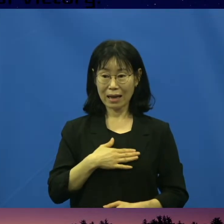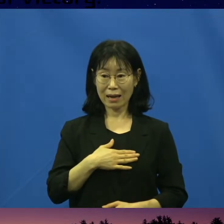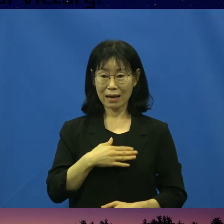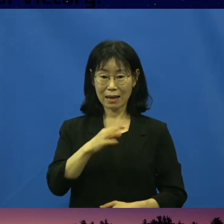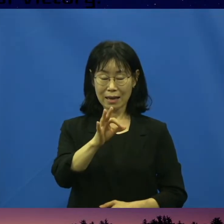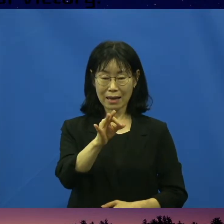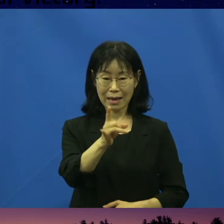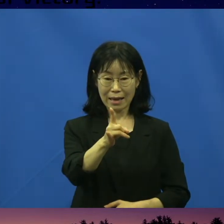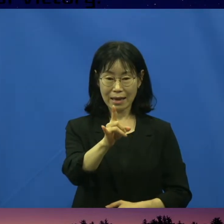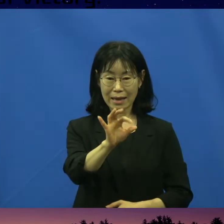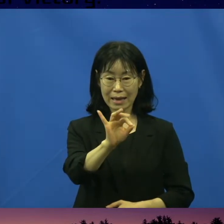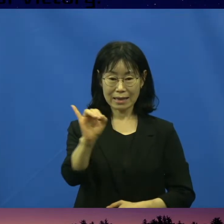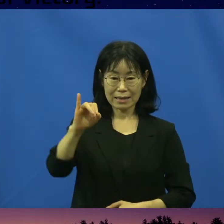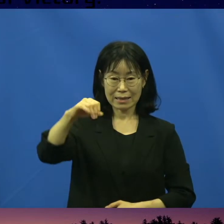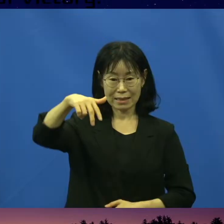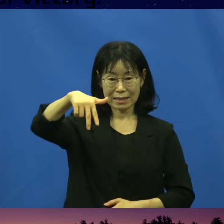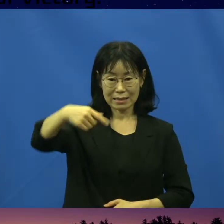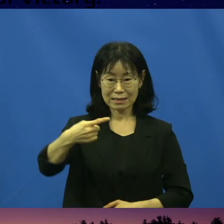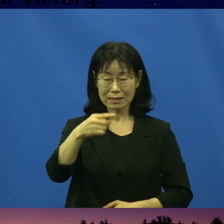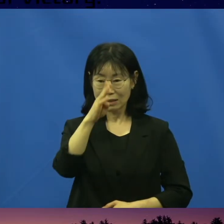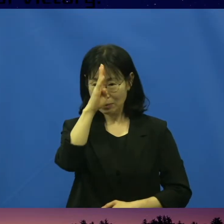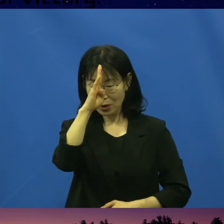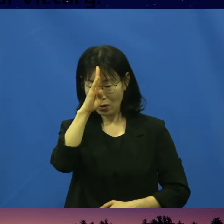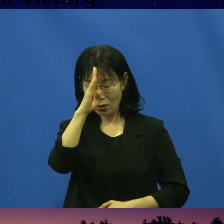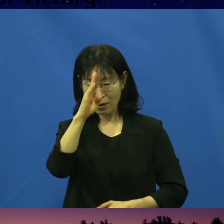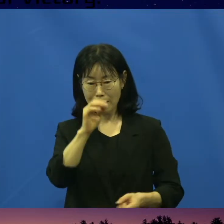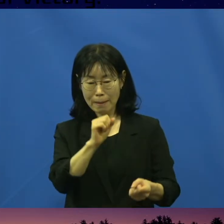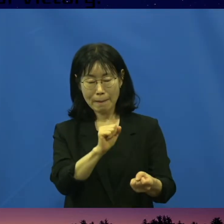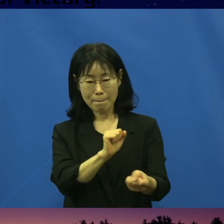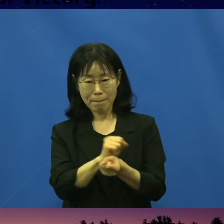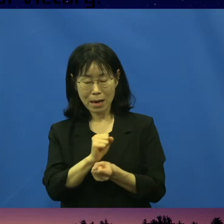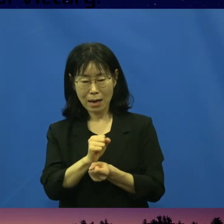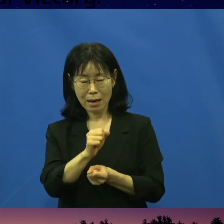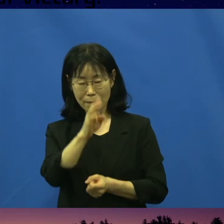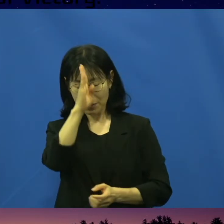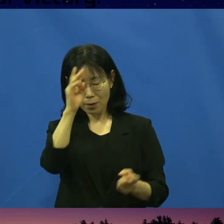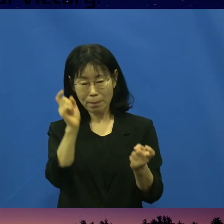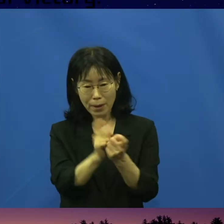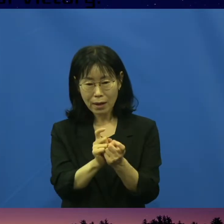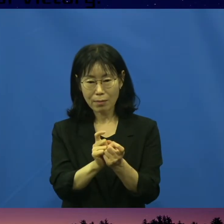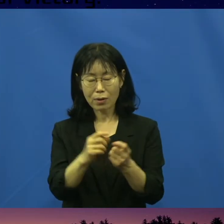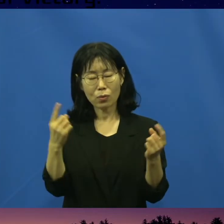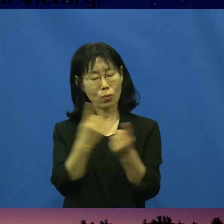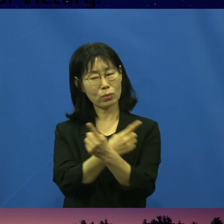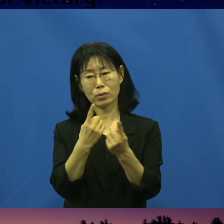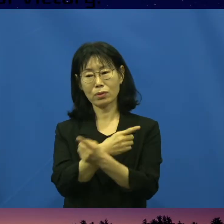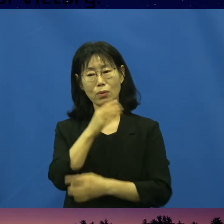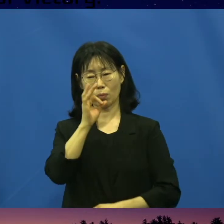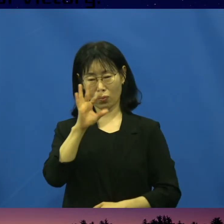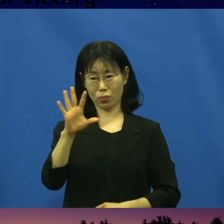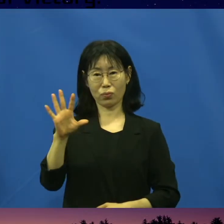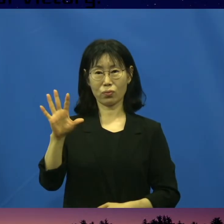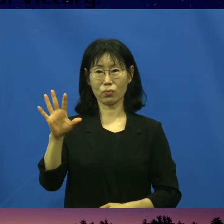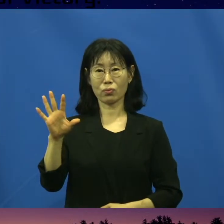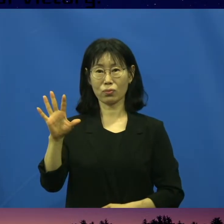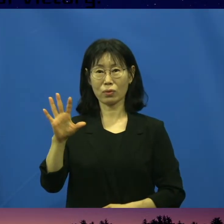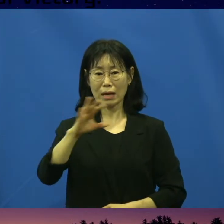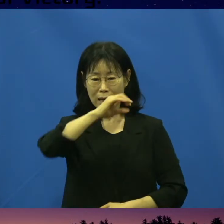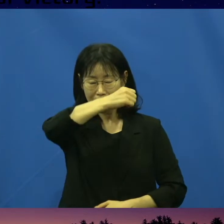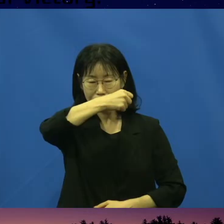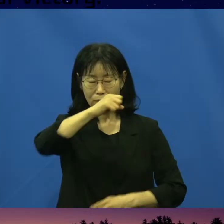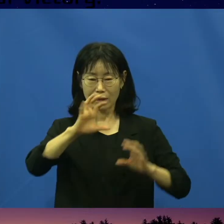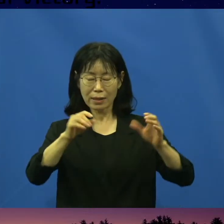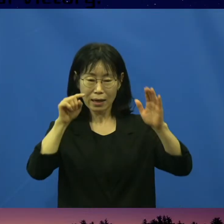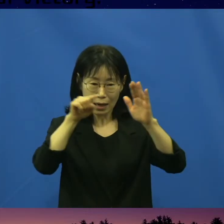치료 불가능한, 지금 아프리카가 엄청나잖아요, 그죠? 빌 게이츠가 그 펀드를 해서 그거 낫게 하는데 어마어마하게